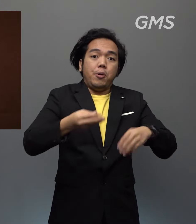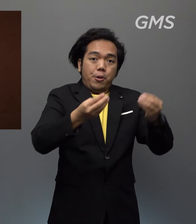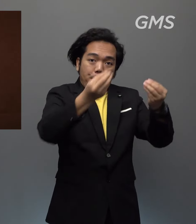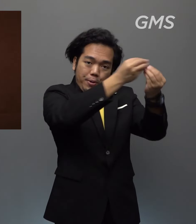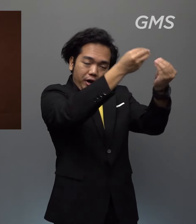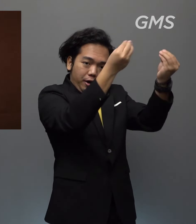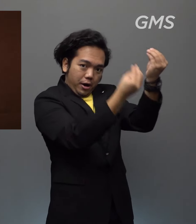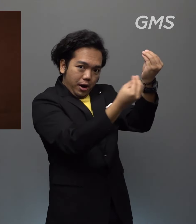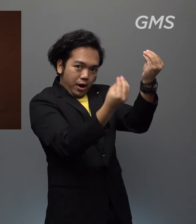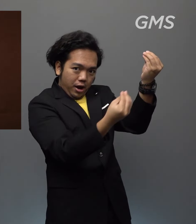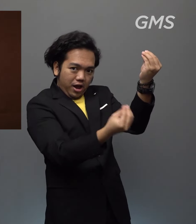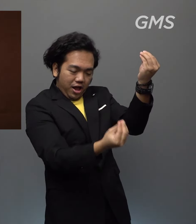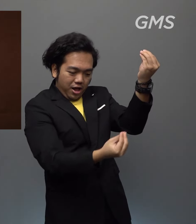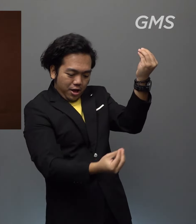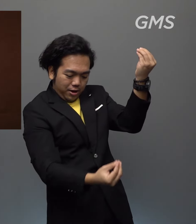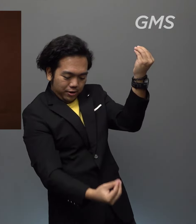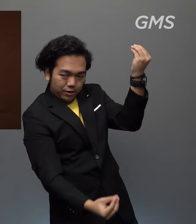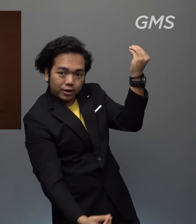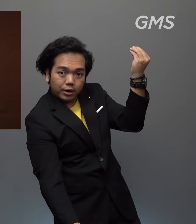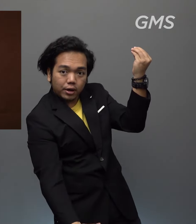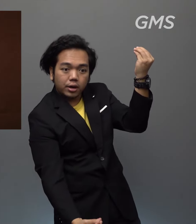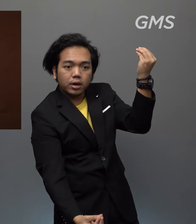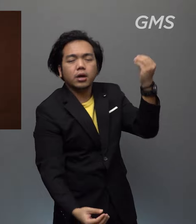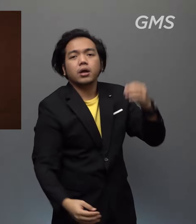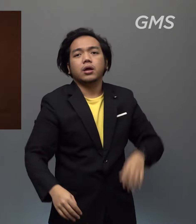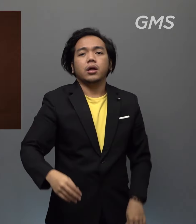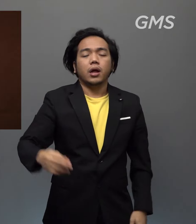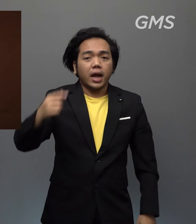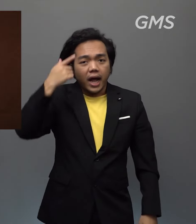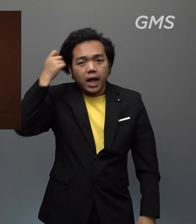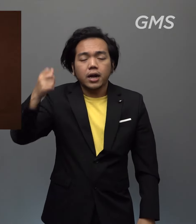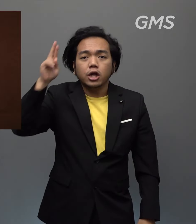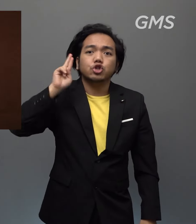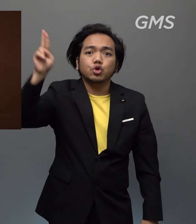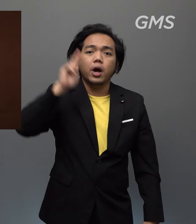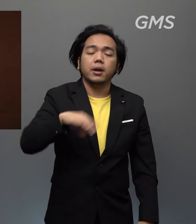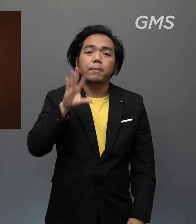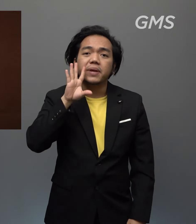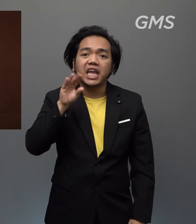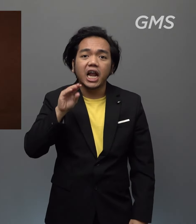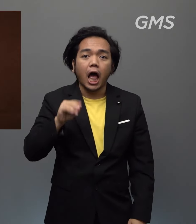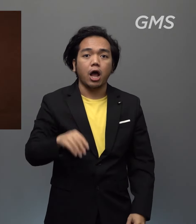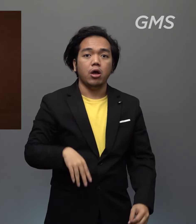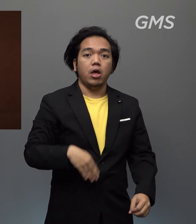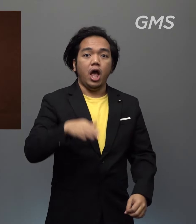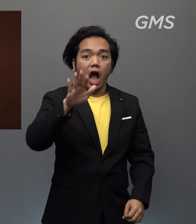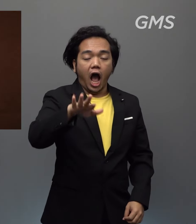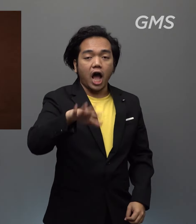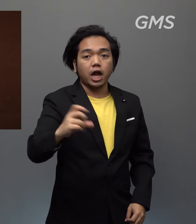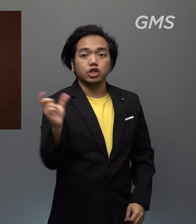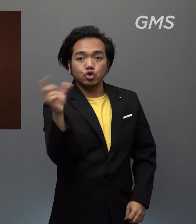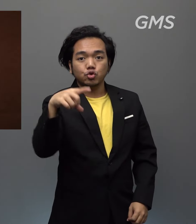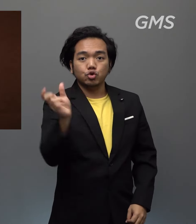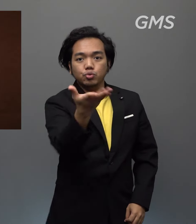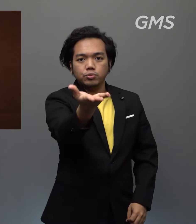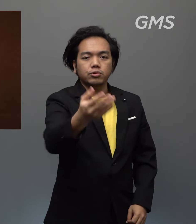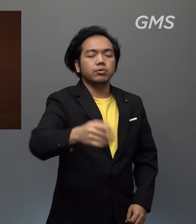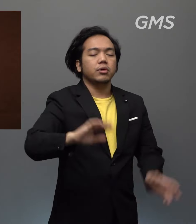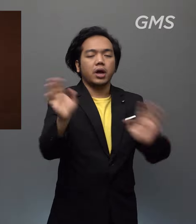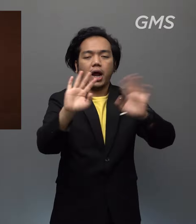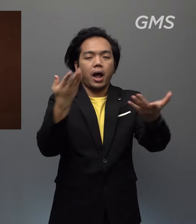cucu kita. Oleh karena firman Tuhan berkata, anak cucu orang benar tidak akan meminta-minta. Dan akan dipelihara dan diberkati oleh Tuhan